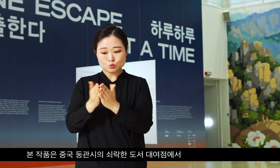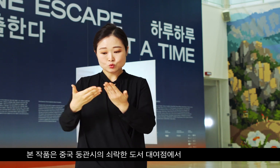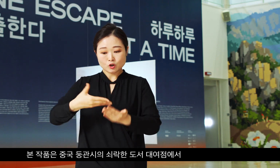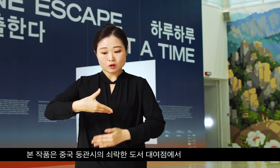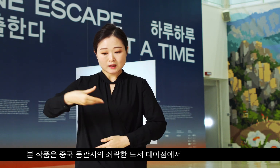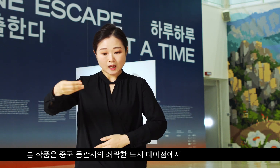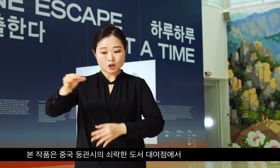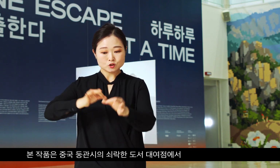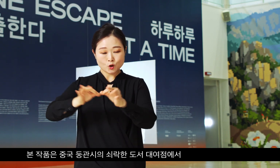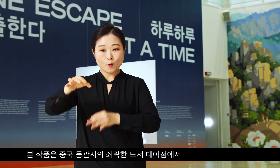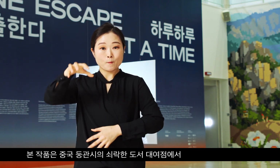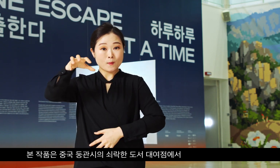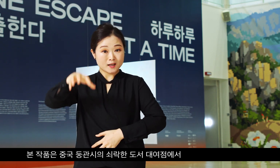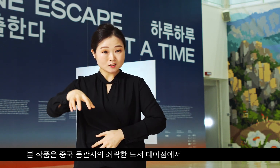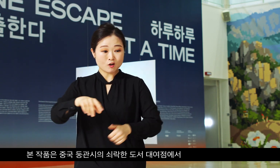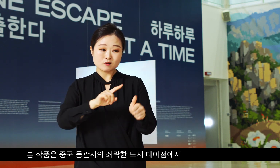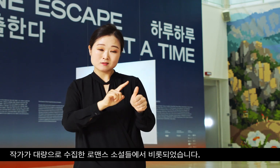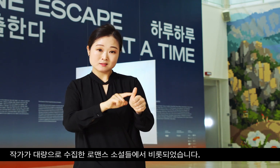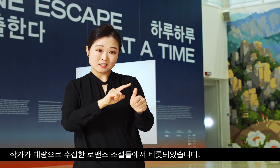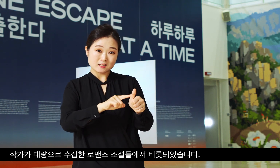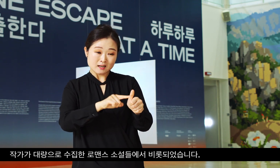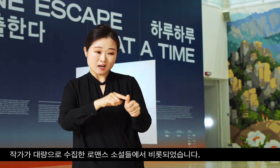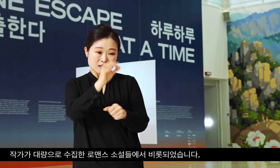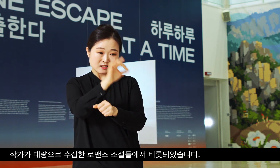수집한 로맨스 소설들에서 비롯되었습니다.